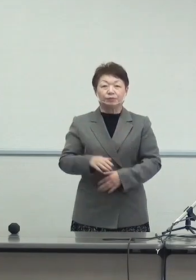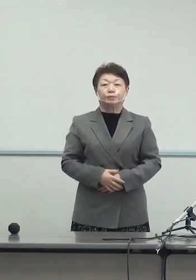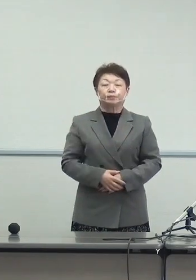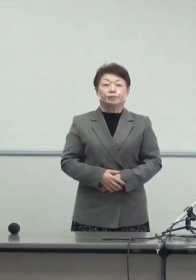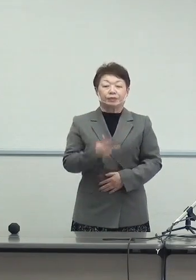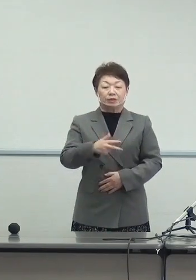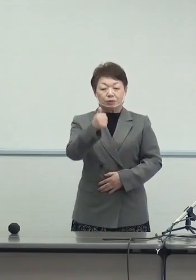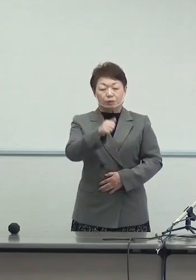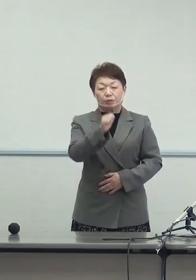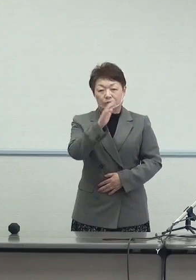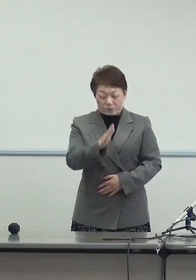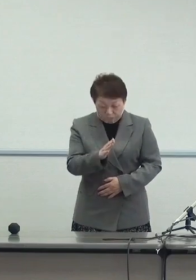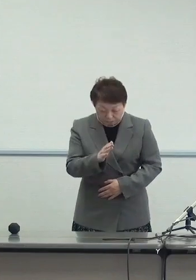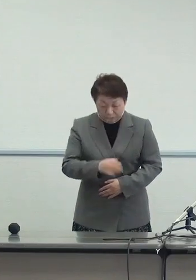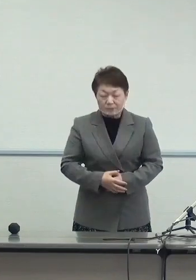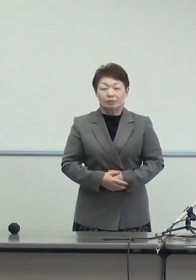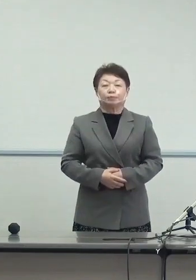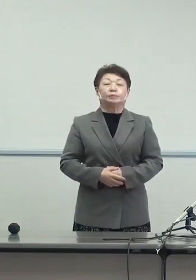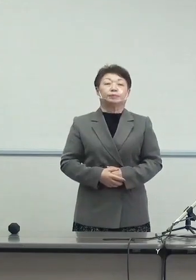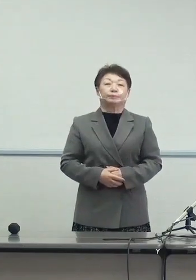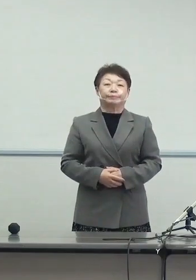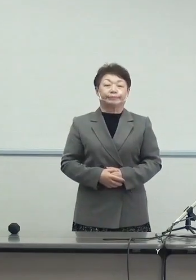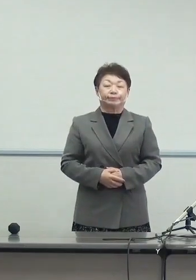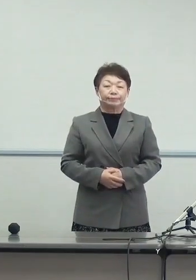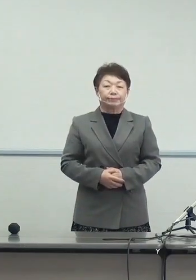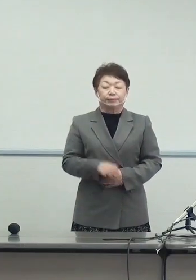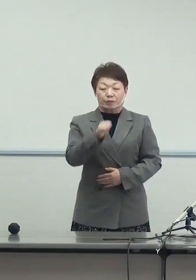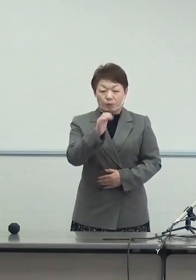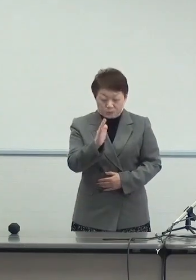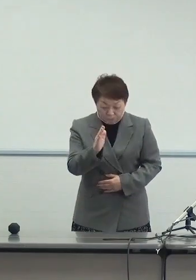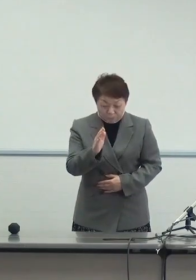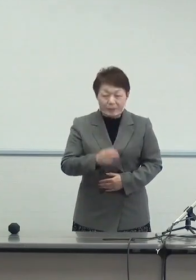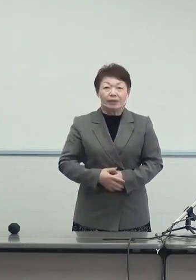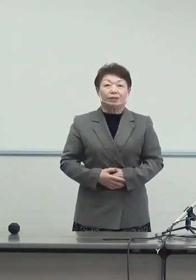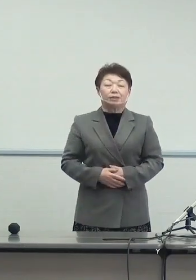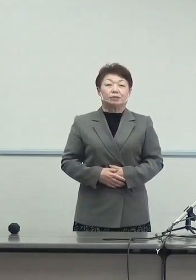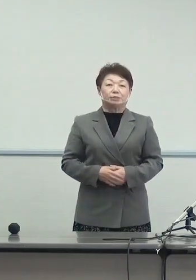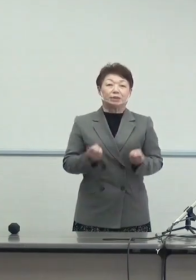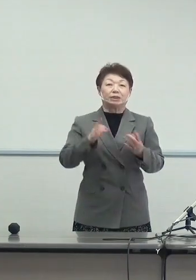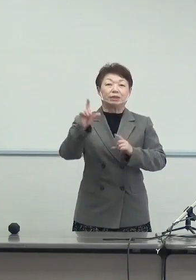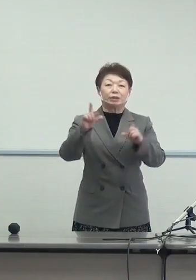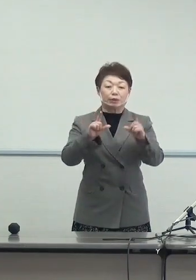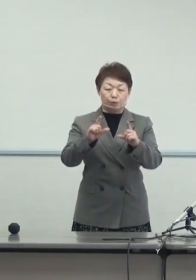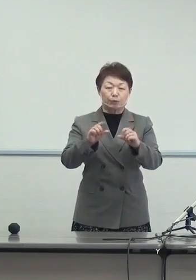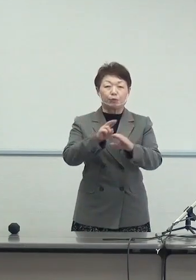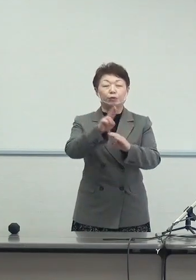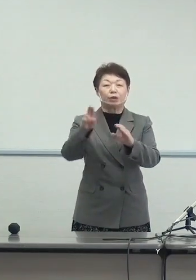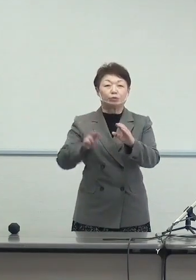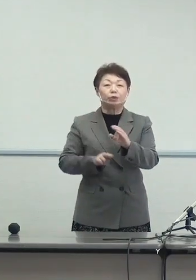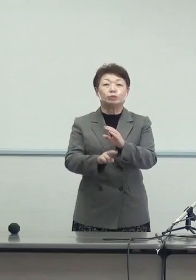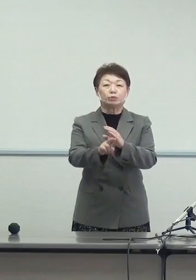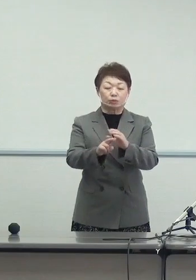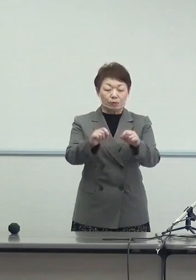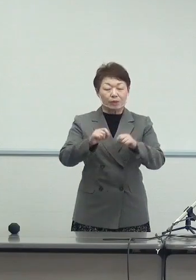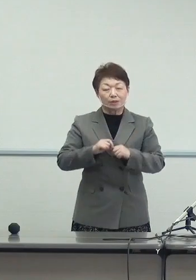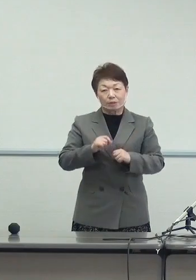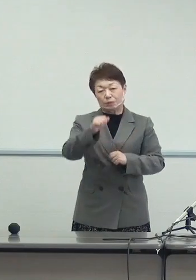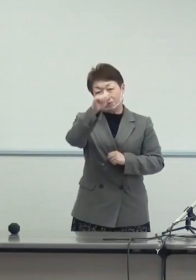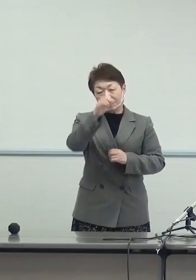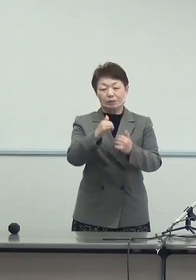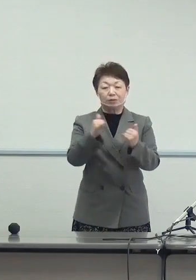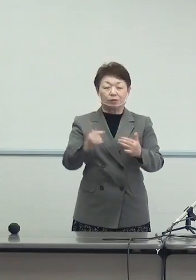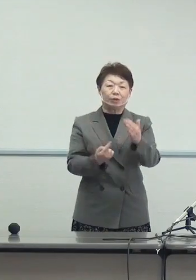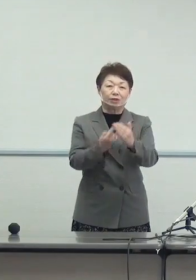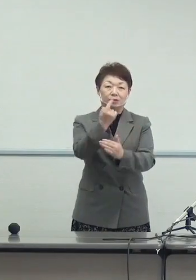では視聴お願いします。 はい、よろしくお願いいたします。新型コロナウイルス感染症患者の発生